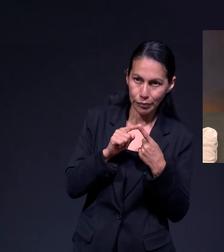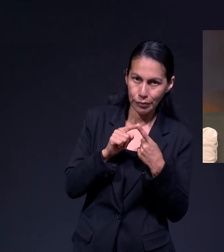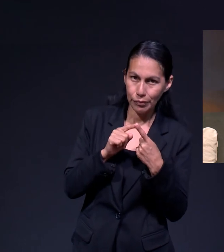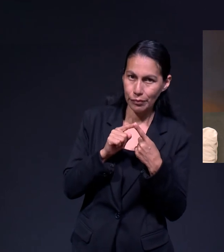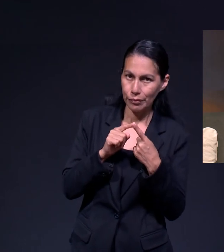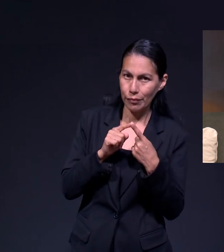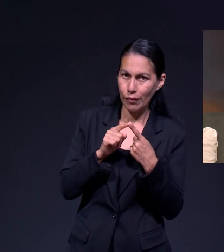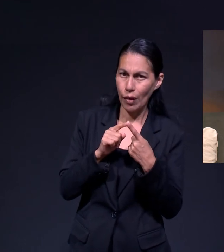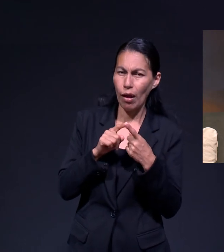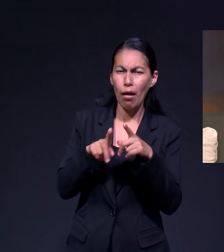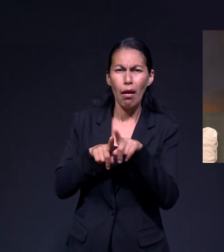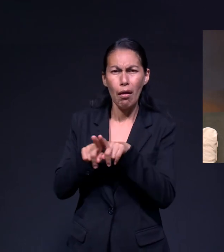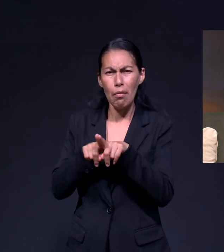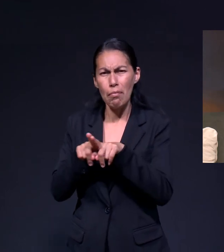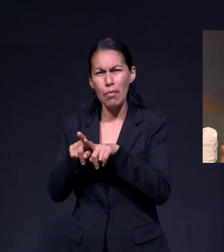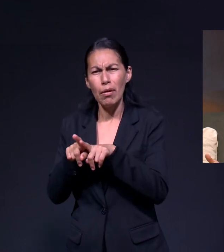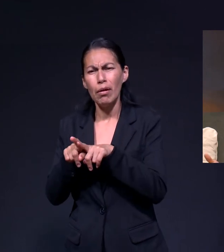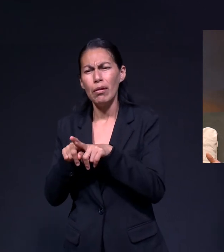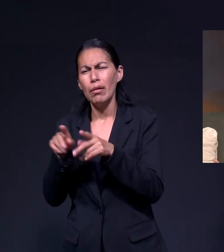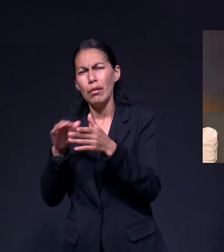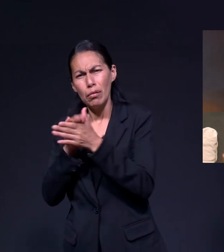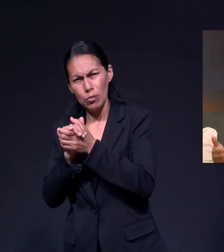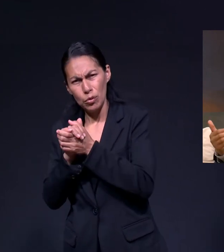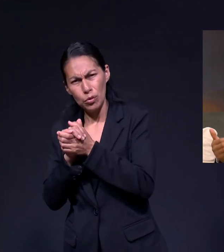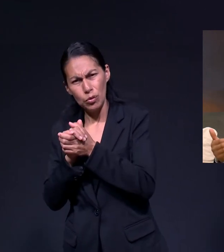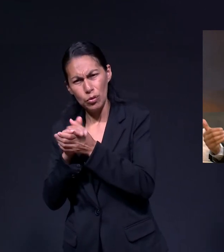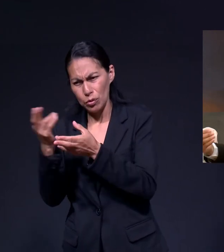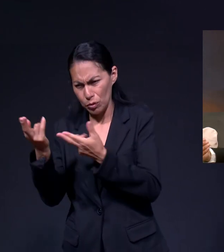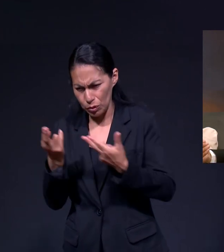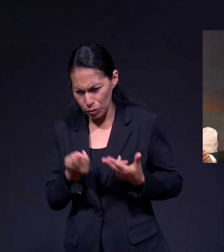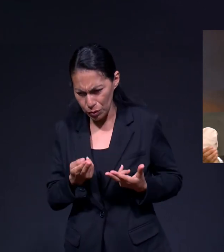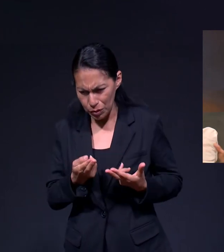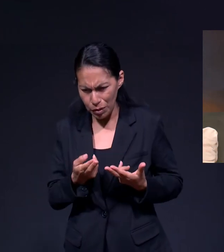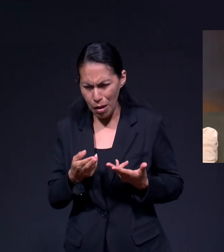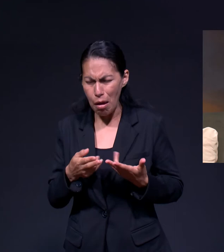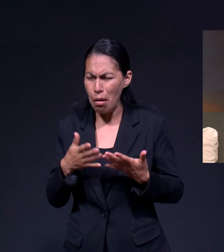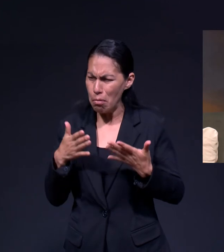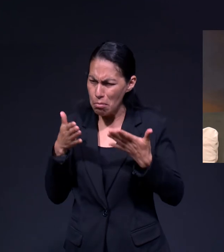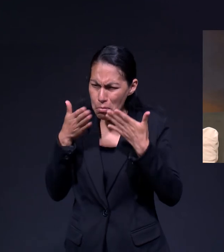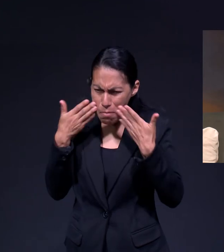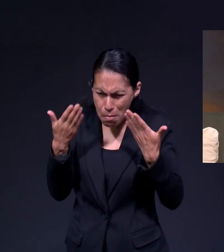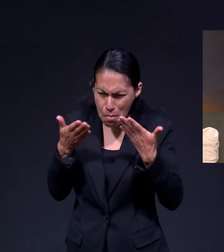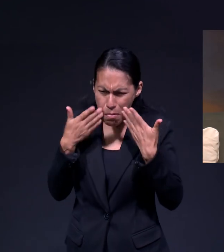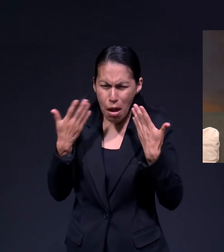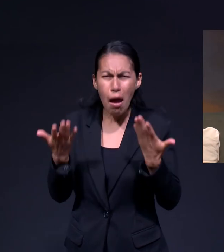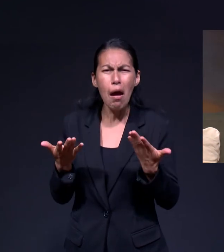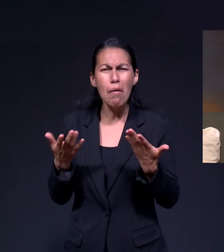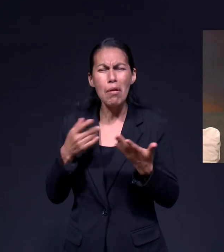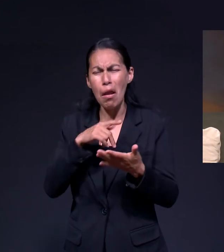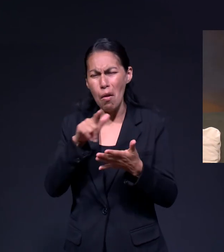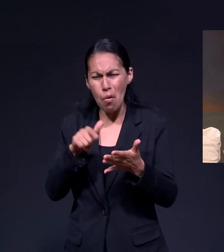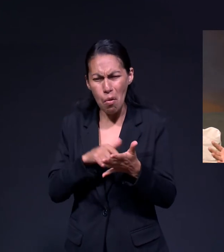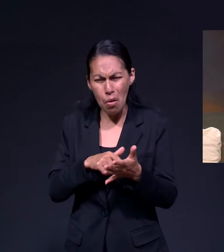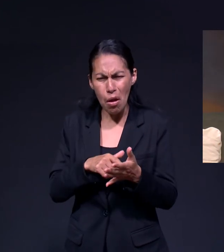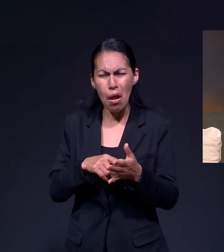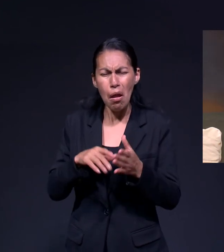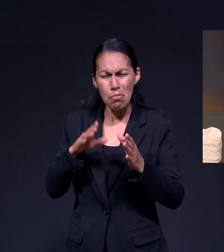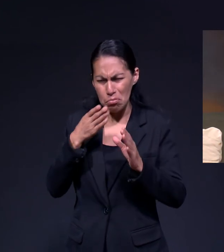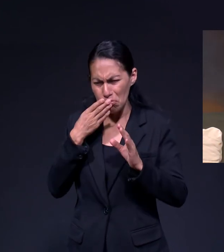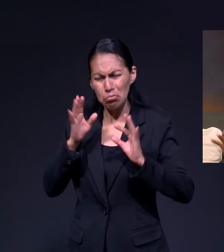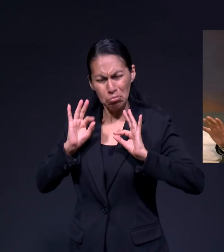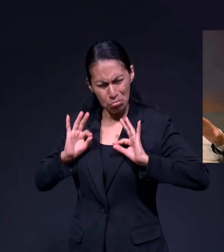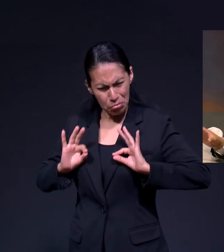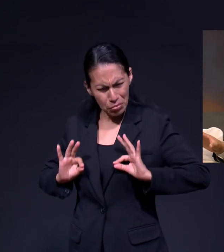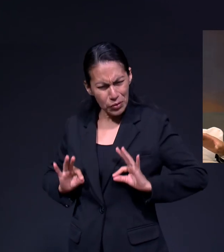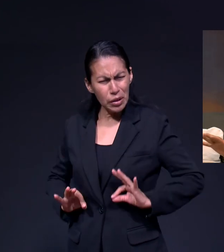primero es que la hermandad a pesar de que era un poquito es la hermana y el esposo que nos recibió lo hicieron muy muy buena gana